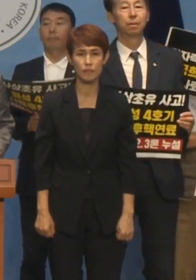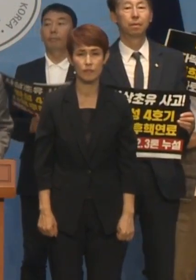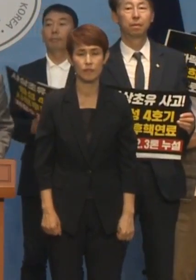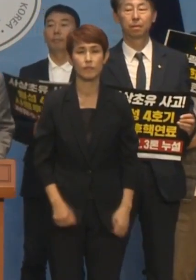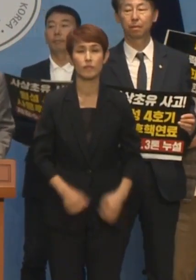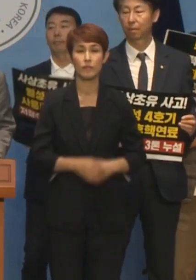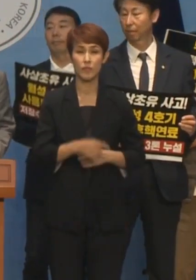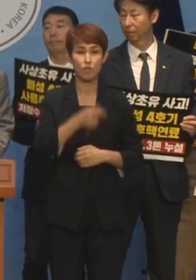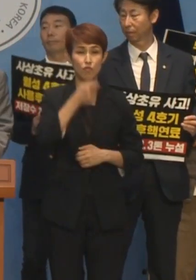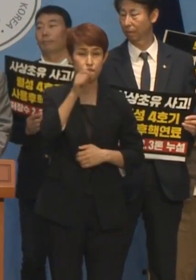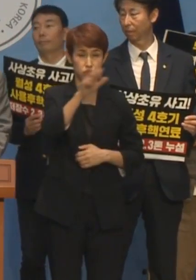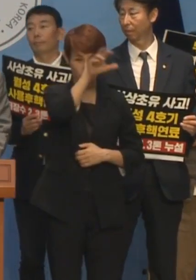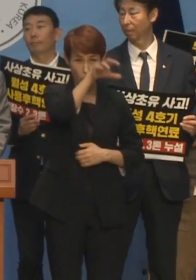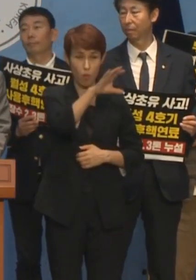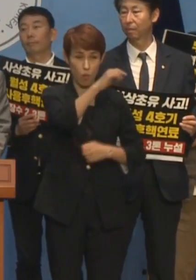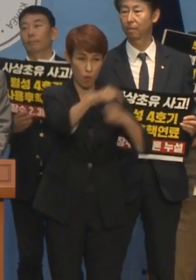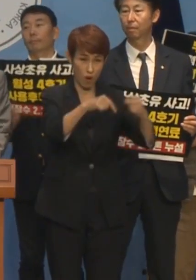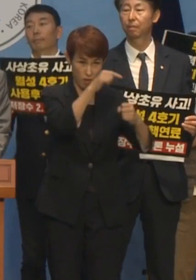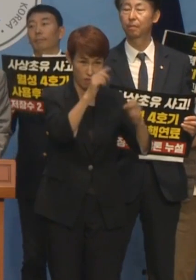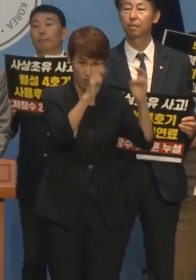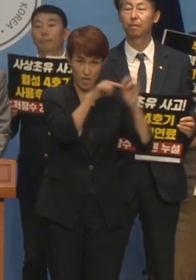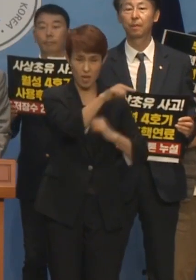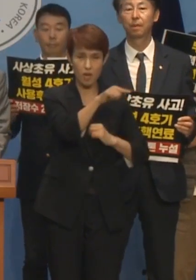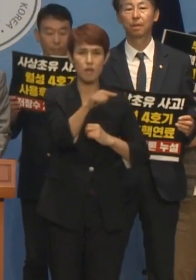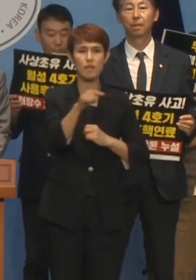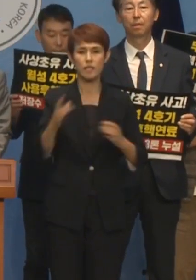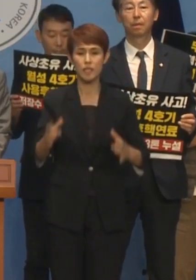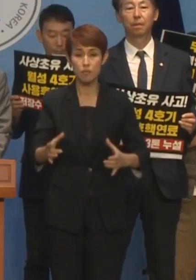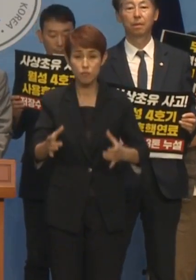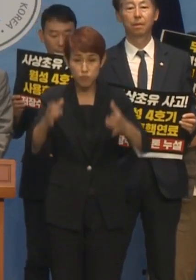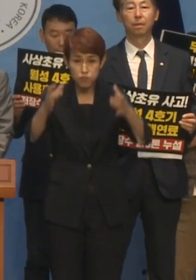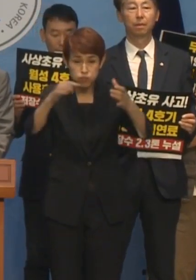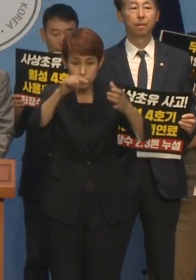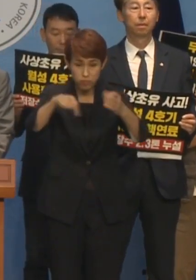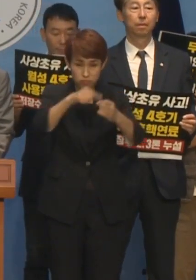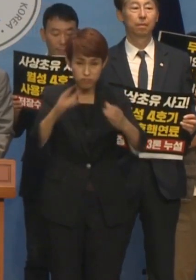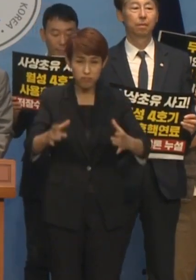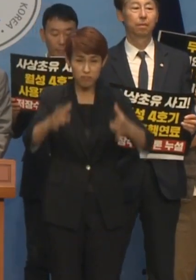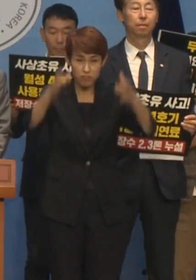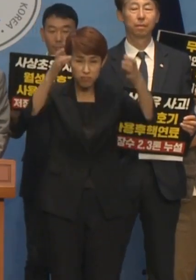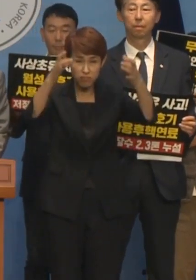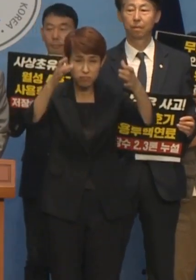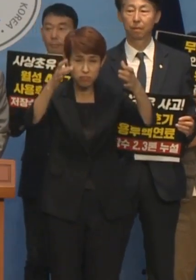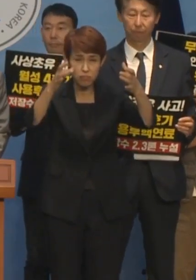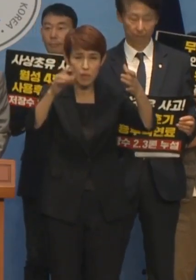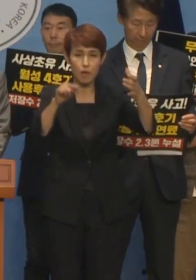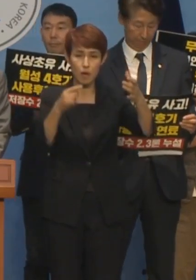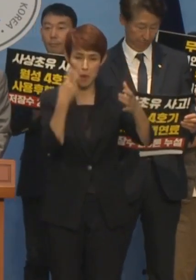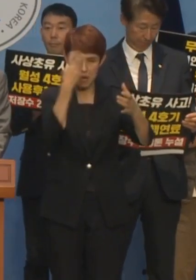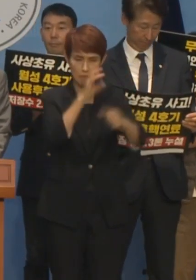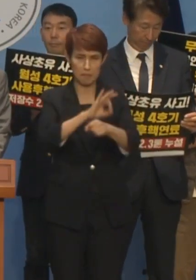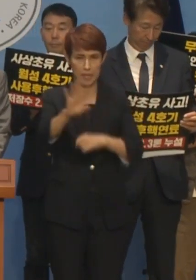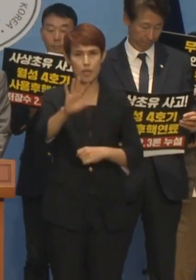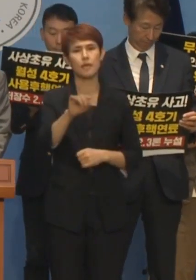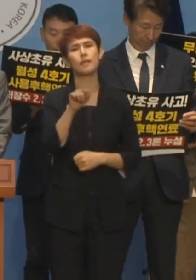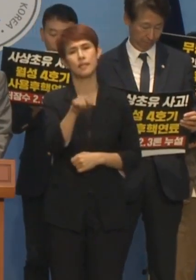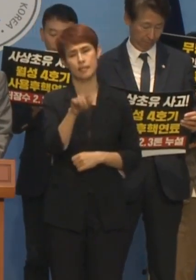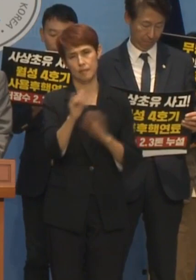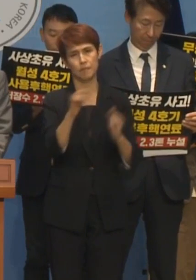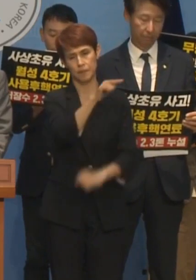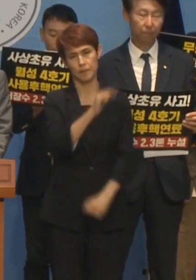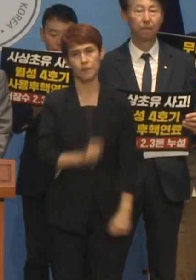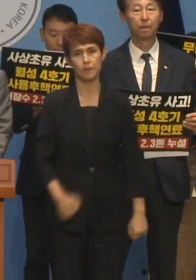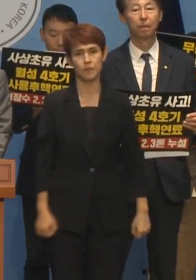한수원과 원안위는 월성 1호기 수명 연장을 부실하게 추진하여 말썽을 일으킨 당사자들이기도